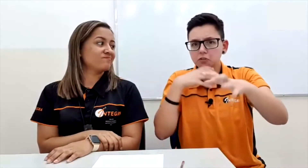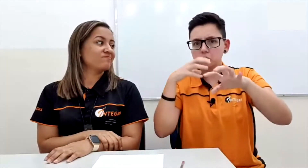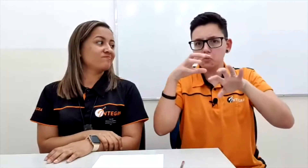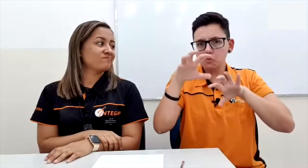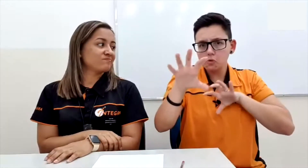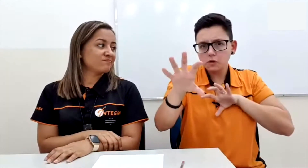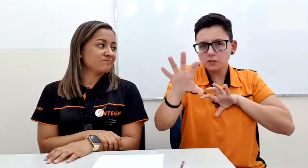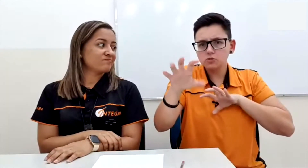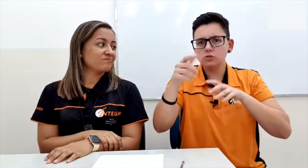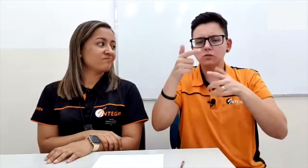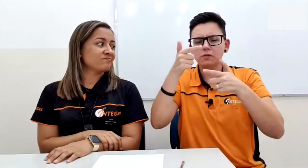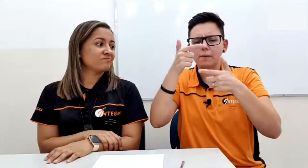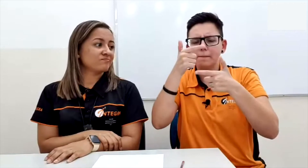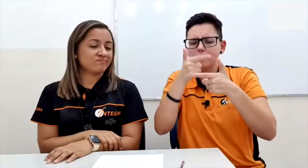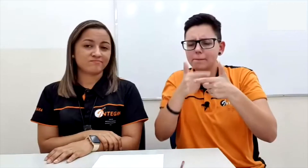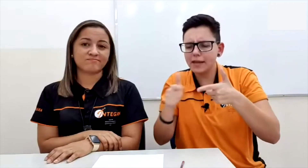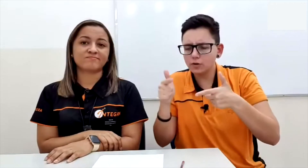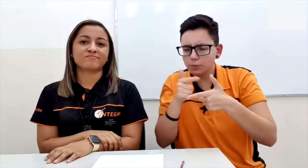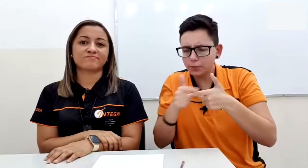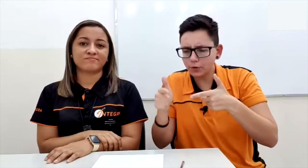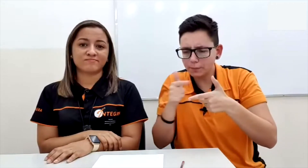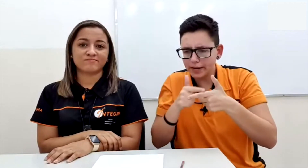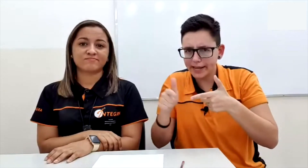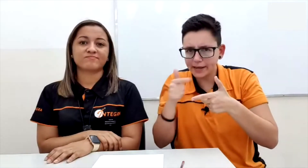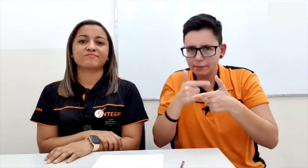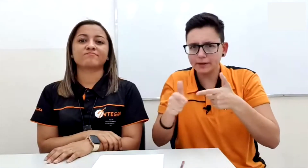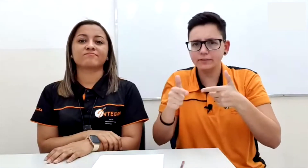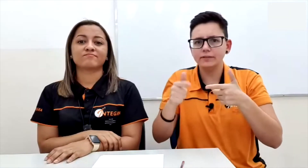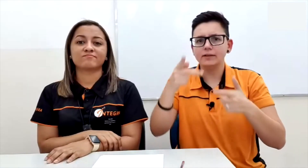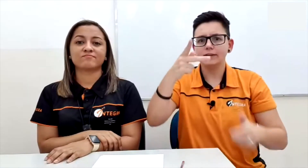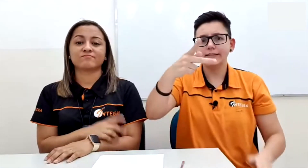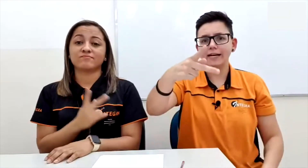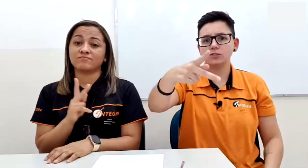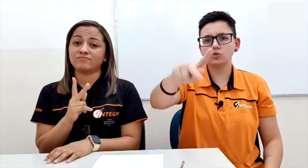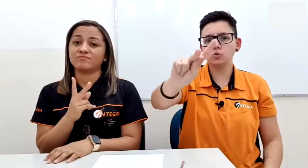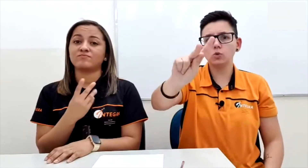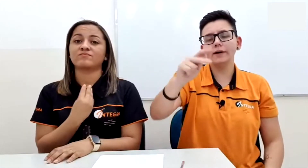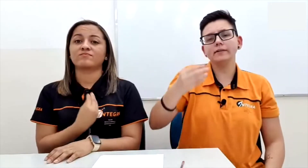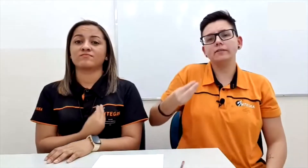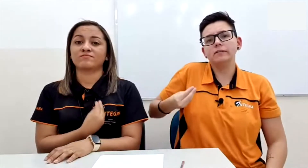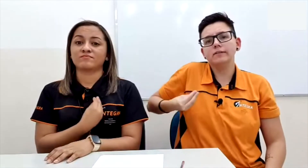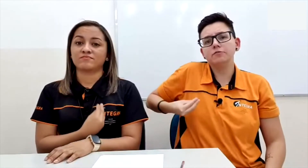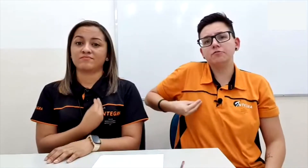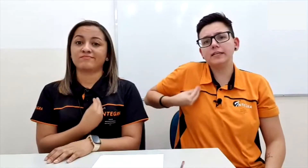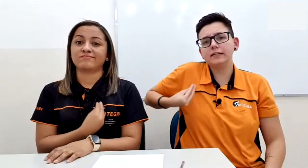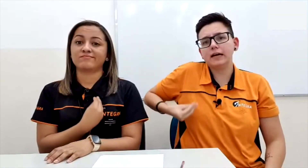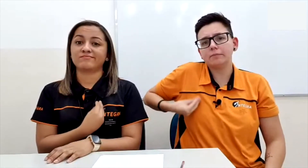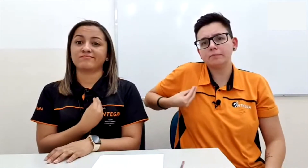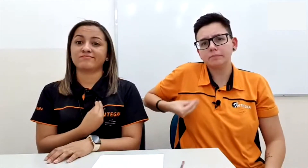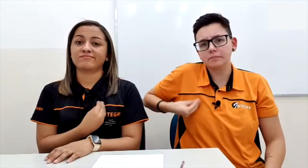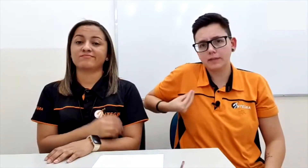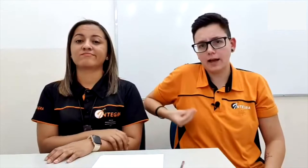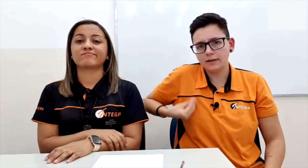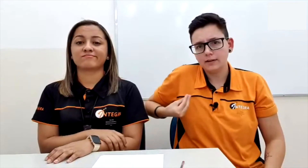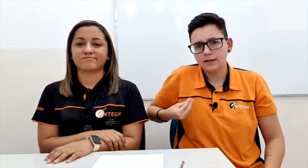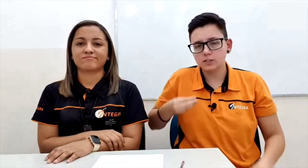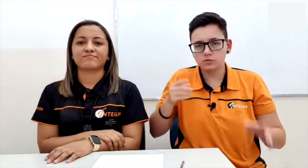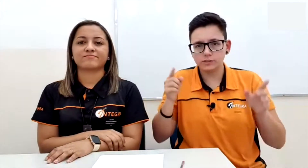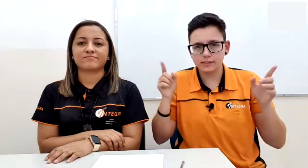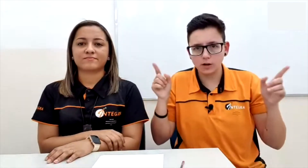sinto muito pelo problema da sua vida, tá? Isso você dá